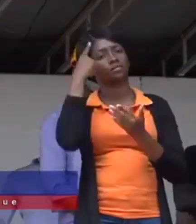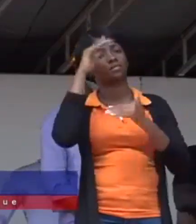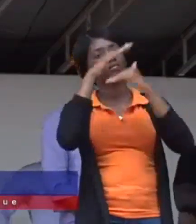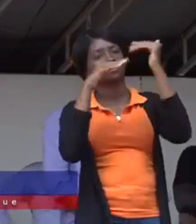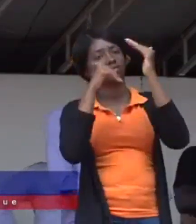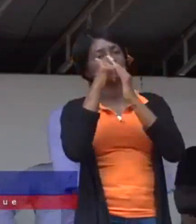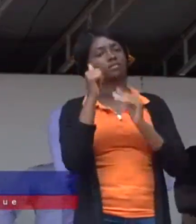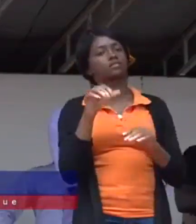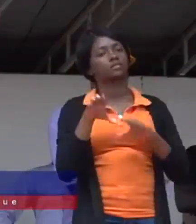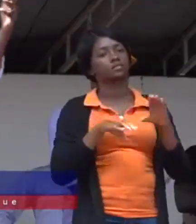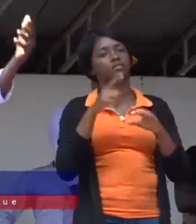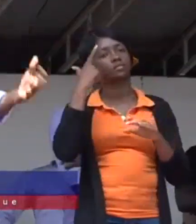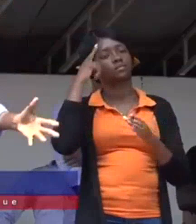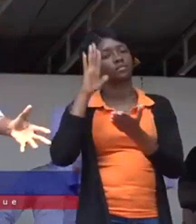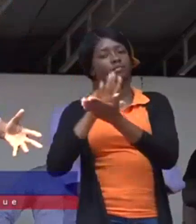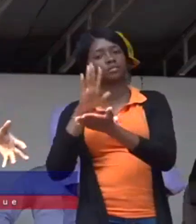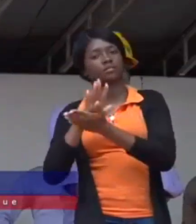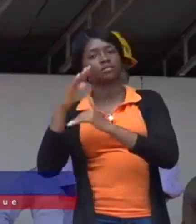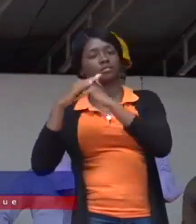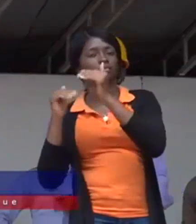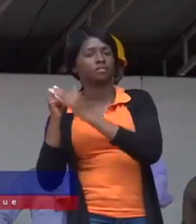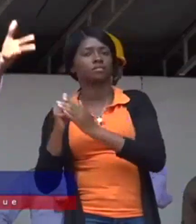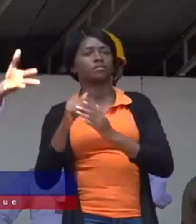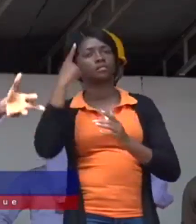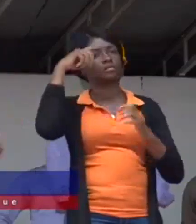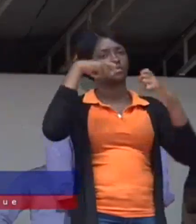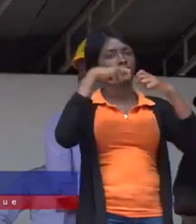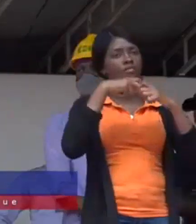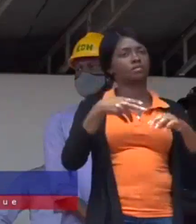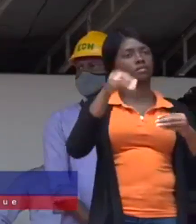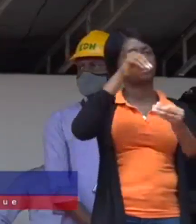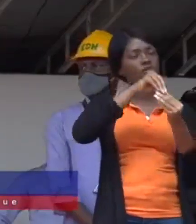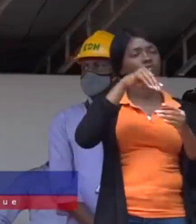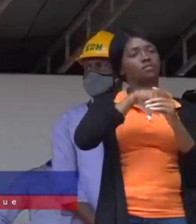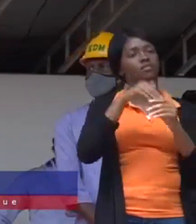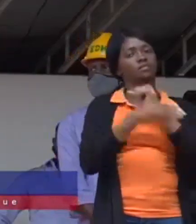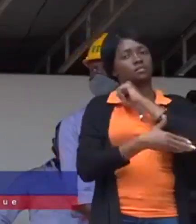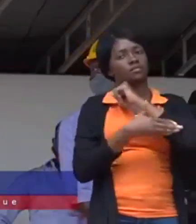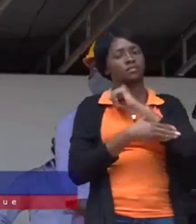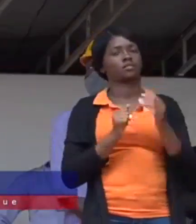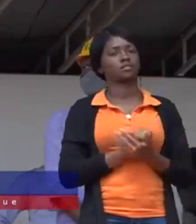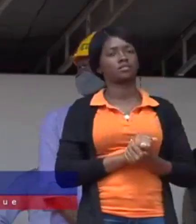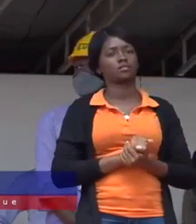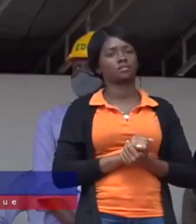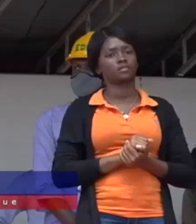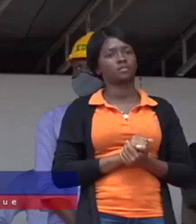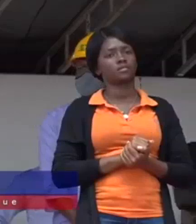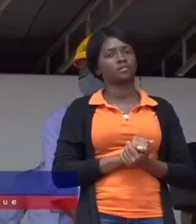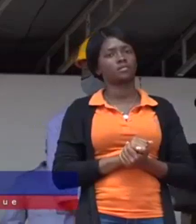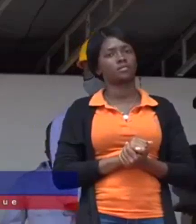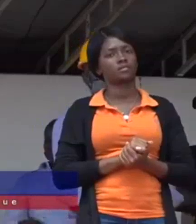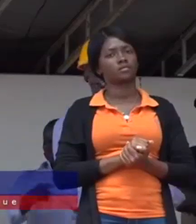constitution, en fait. Pour lycée d'excellence construit. Pour courant d'été dans le pays. Pour barrage irrigation. Pour barrage